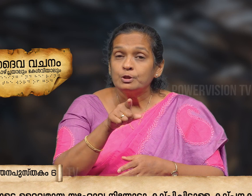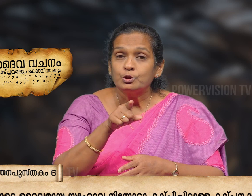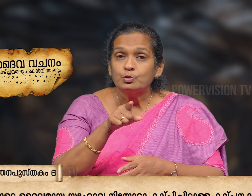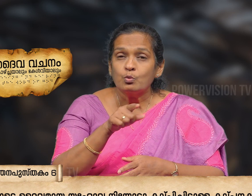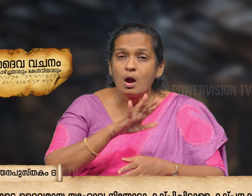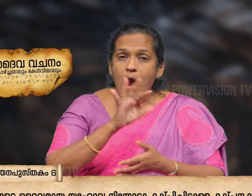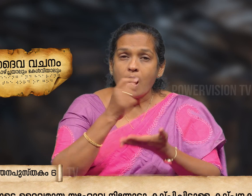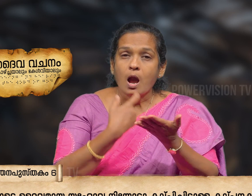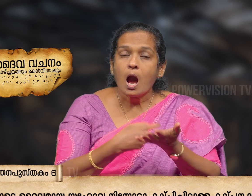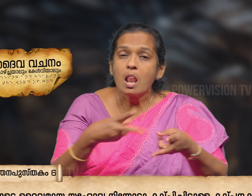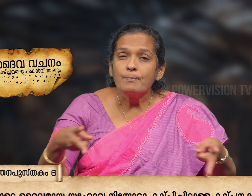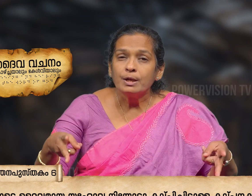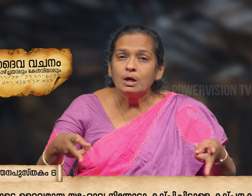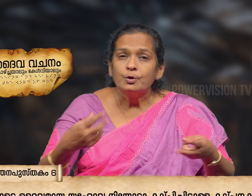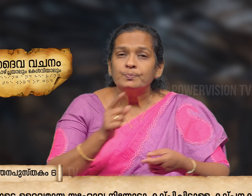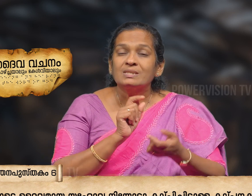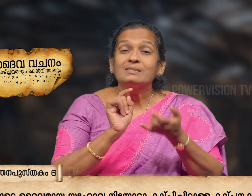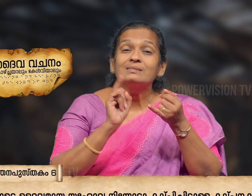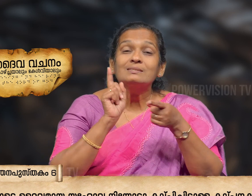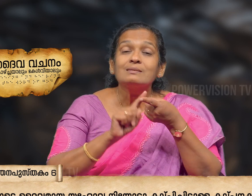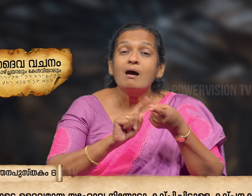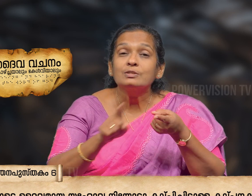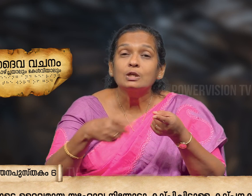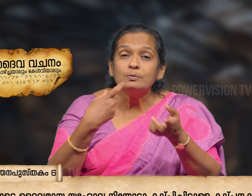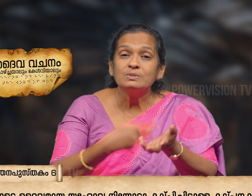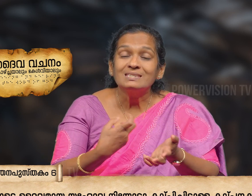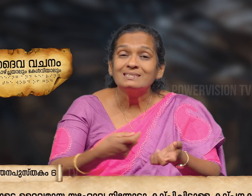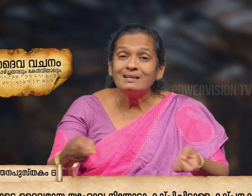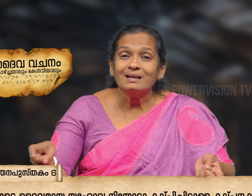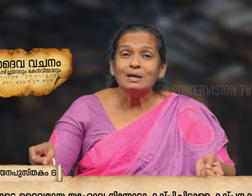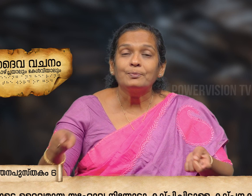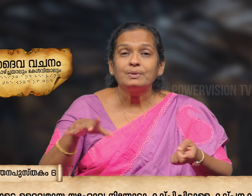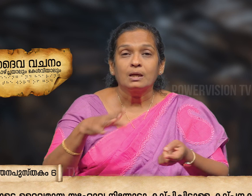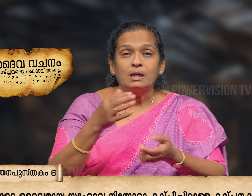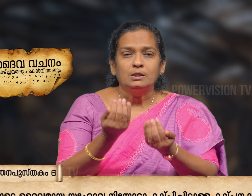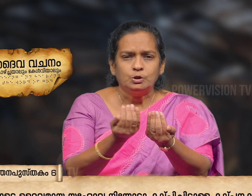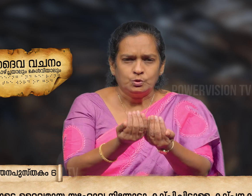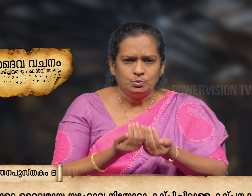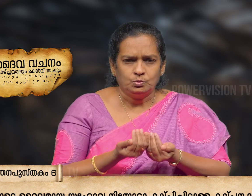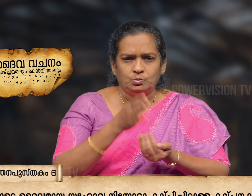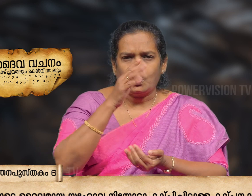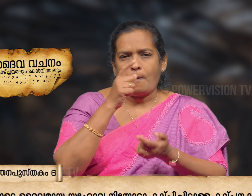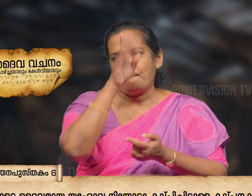കൽപ്പിച്ചിട്ടുള്ള കൽപ്പനകളും സാക്ഷ്യങ്ങളും ചട്ടങ്ങളും നിങ്ങൾ ജാഗ്രതയോടെ പ്രമാണിക്കണം.